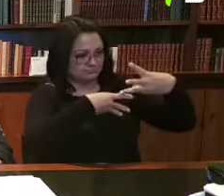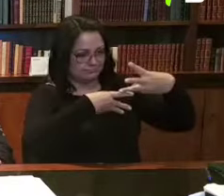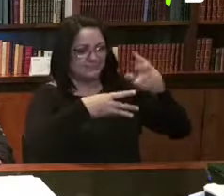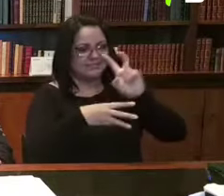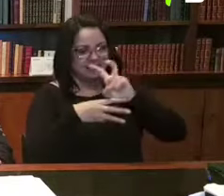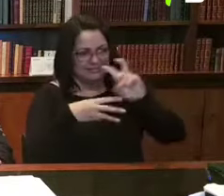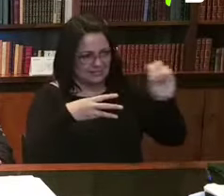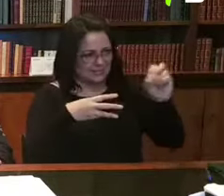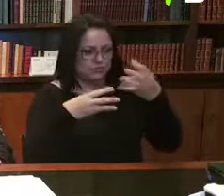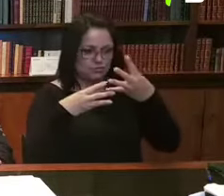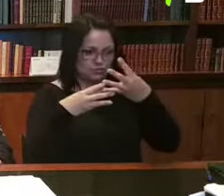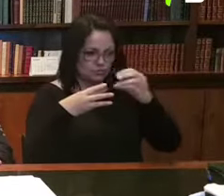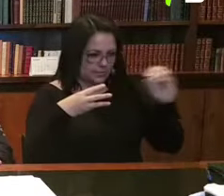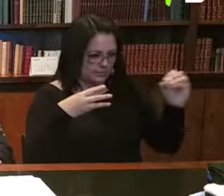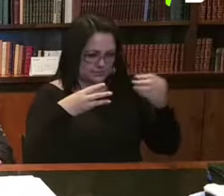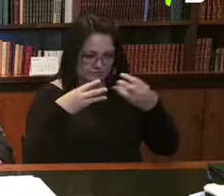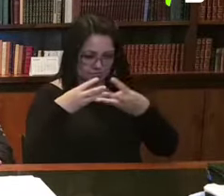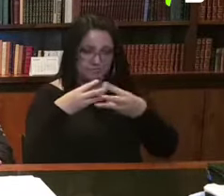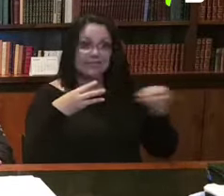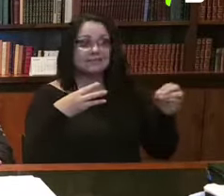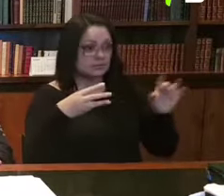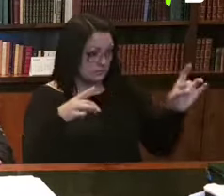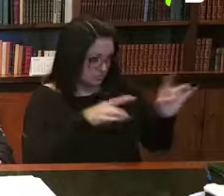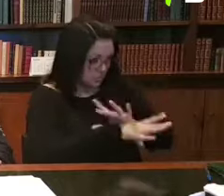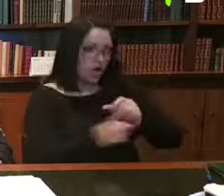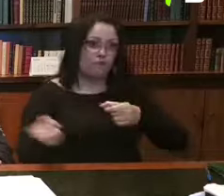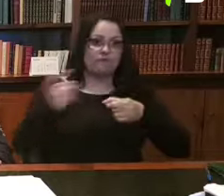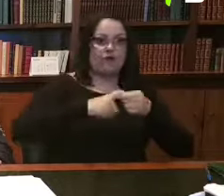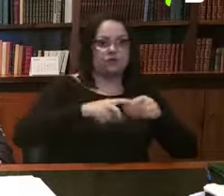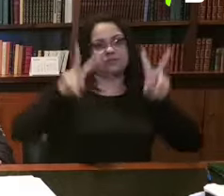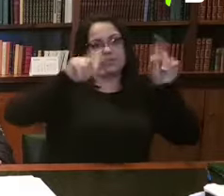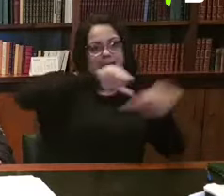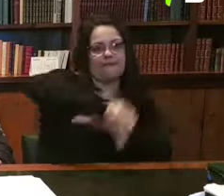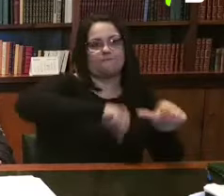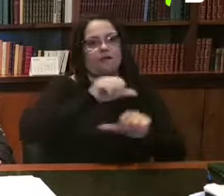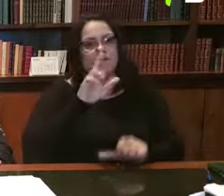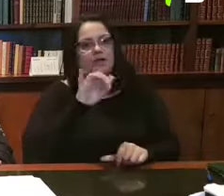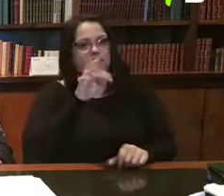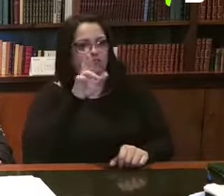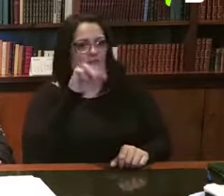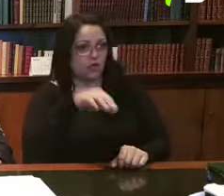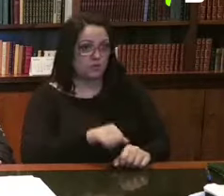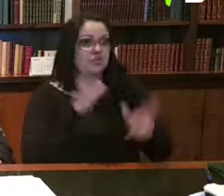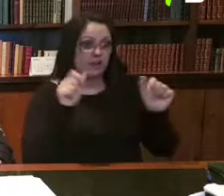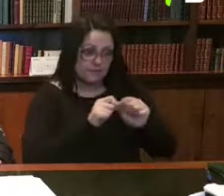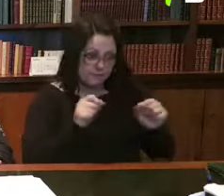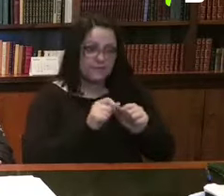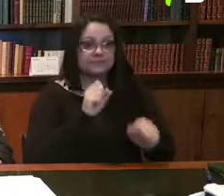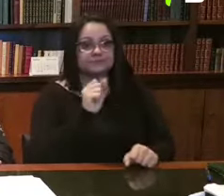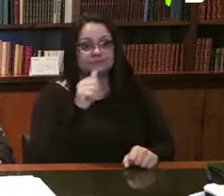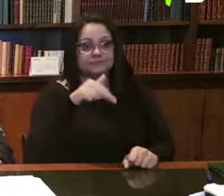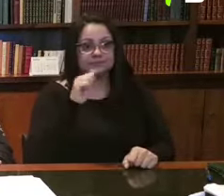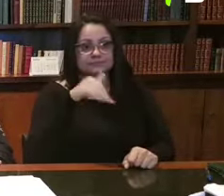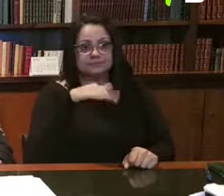e aí voltamos a nossa programa de reforma já fizemos o saneamento vamos fazer agora a partir antes da